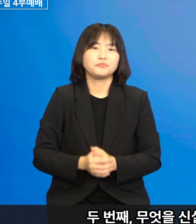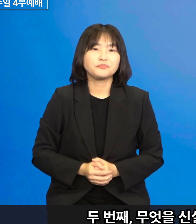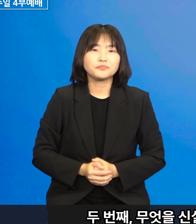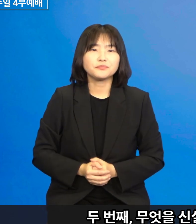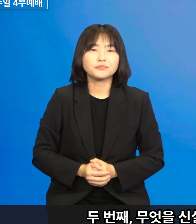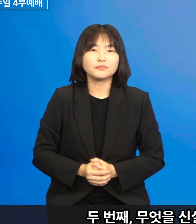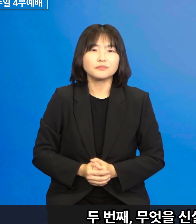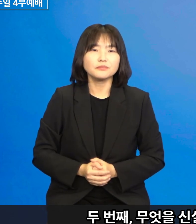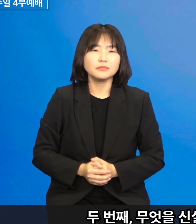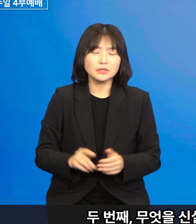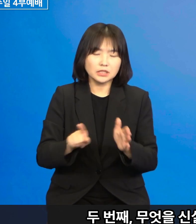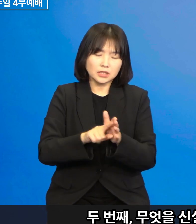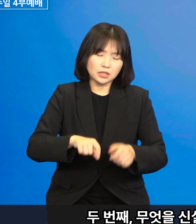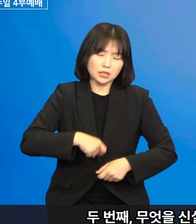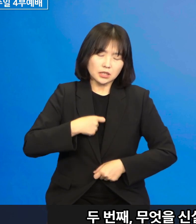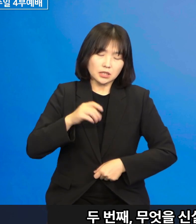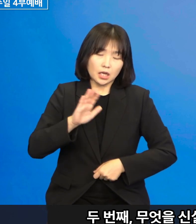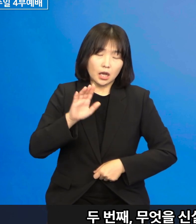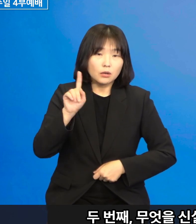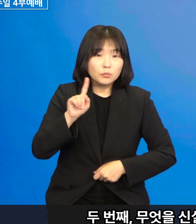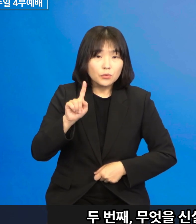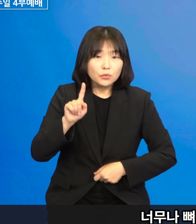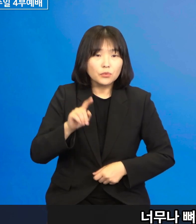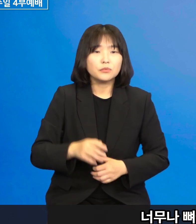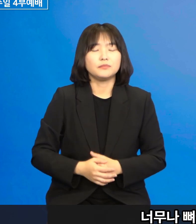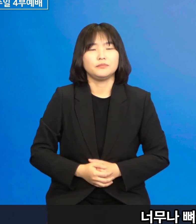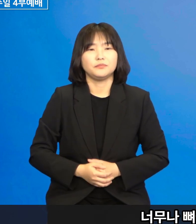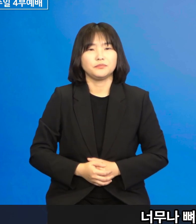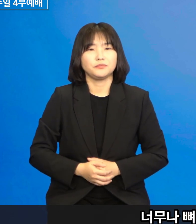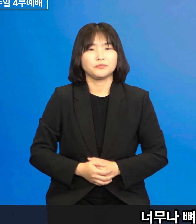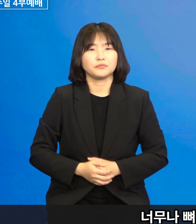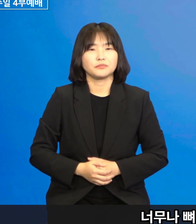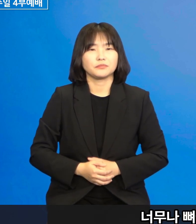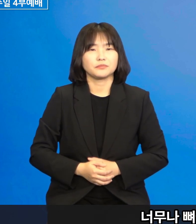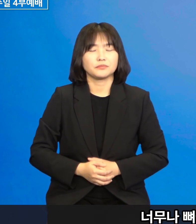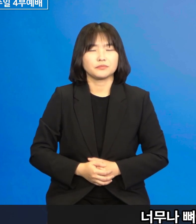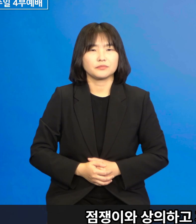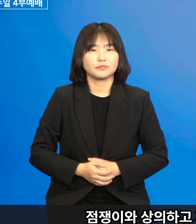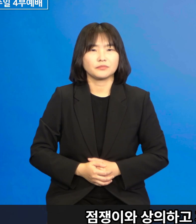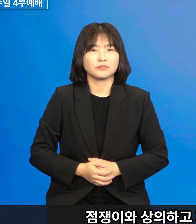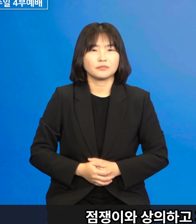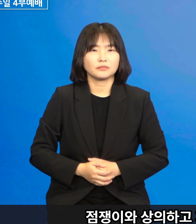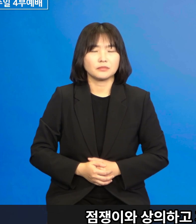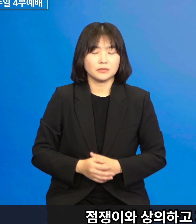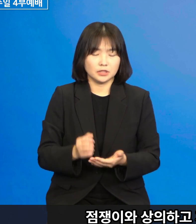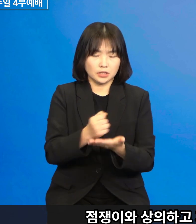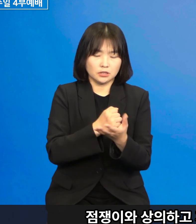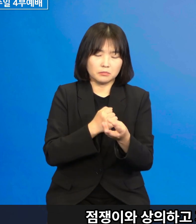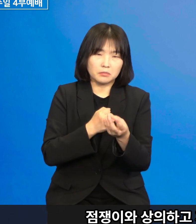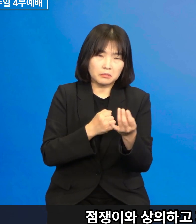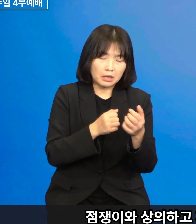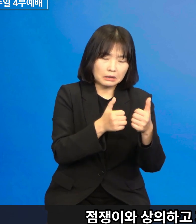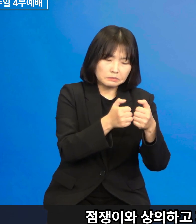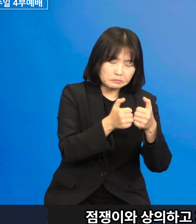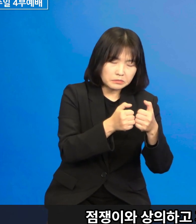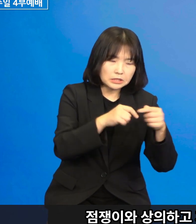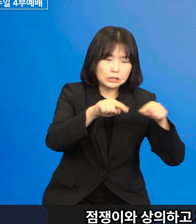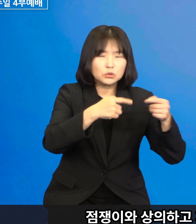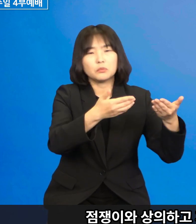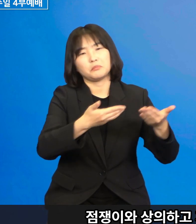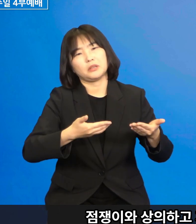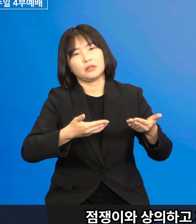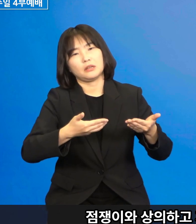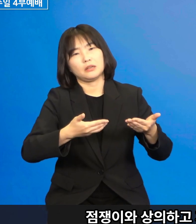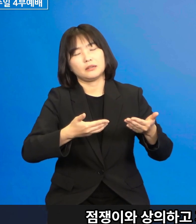무엇을 신실하지 않다라고 보았는가? 너무나 뼈아픈 부분입니다. 점쟁이와 상의하고 지도를 받았다는 점입니다.